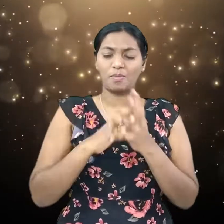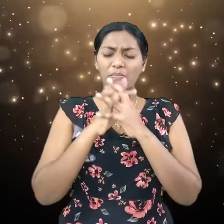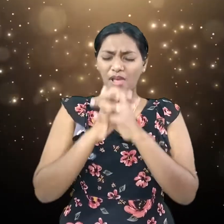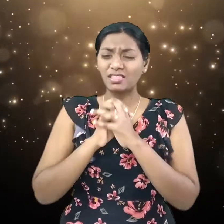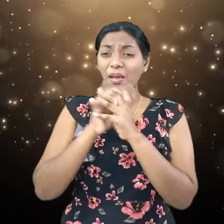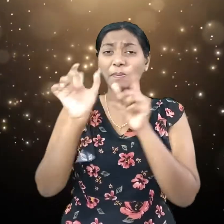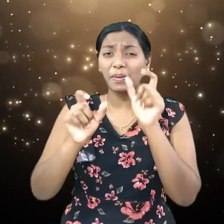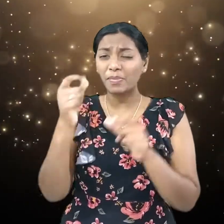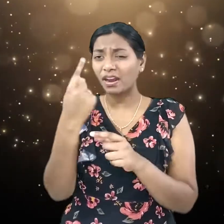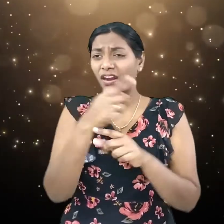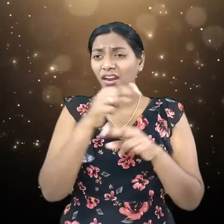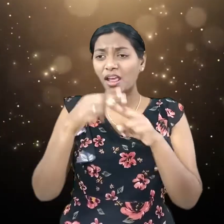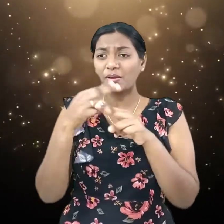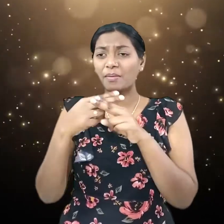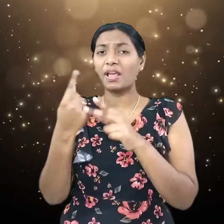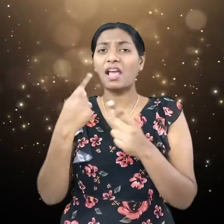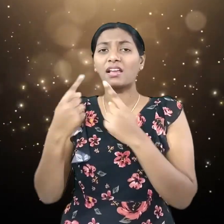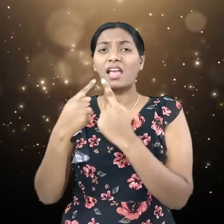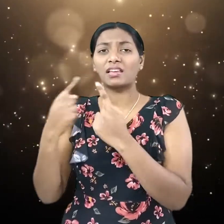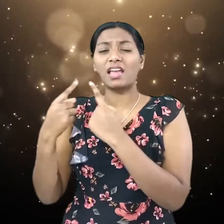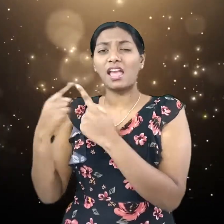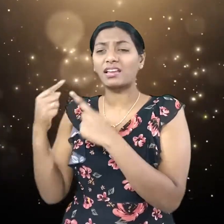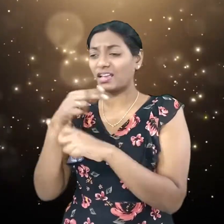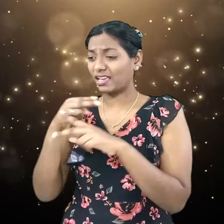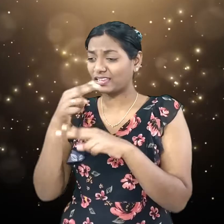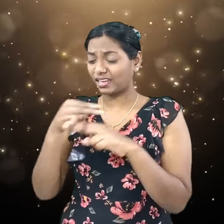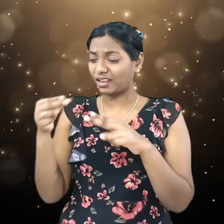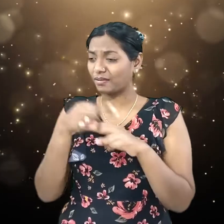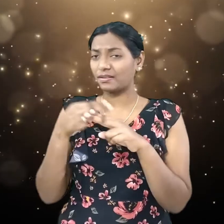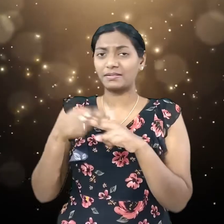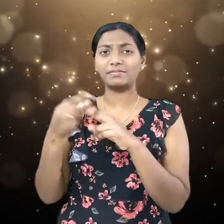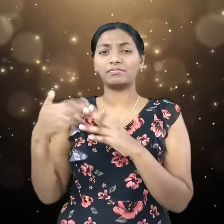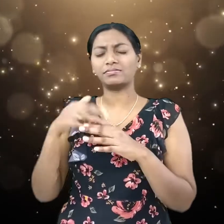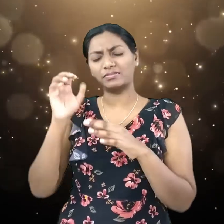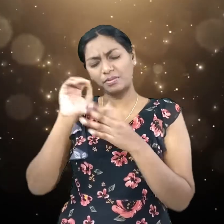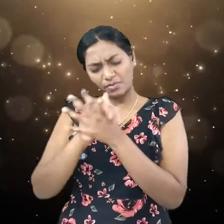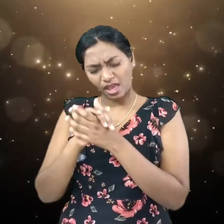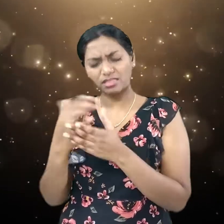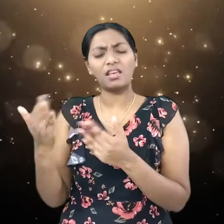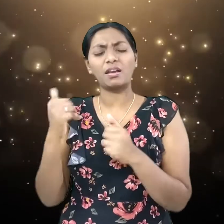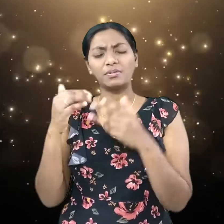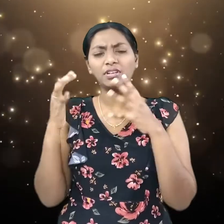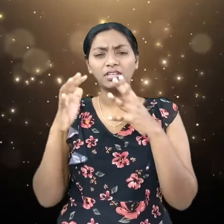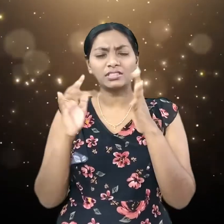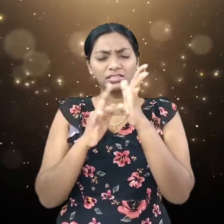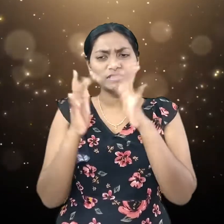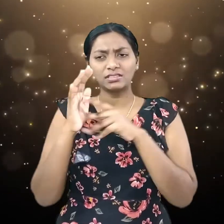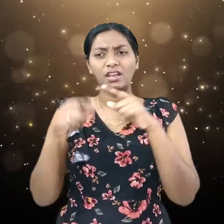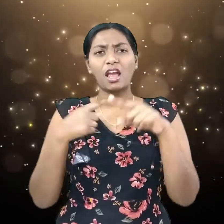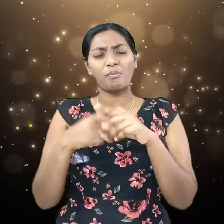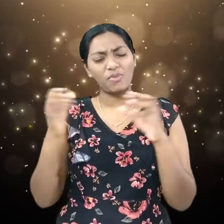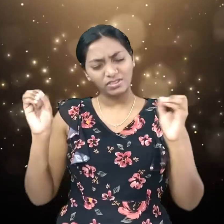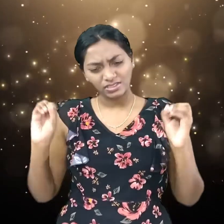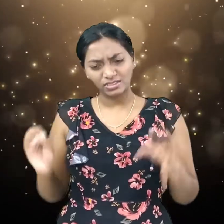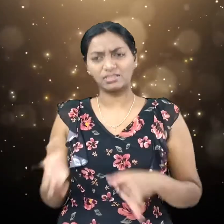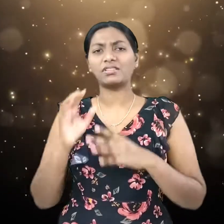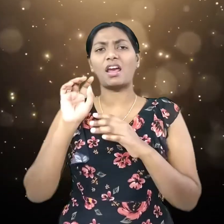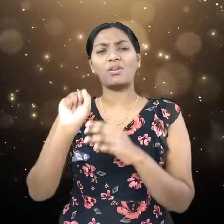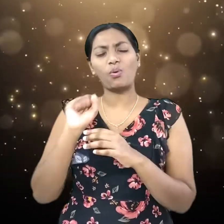कीजिए। लासी का बाजो दे ई अक आ रे जदे के ई कबार रोल